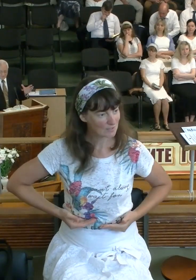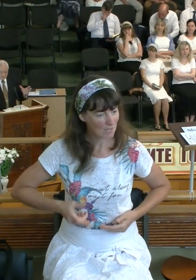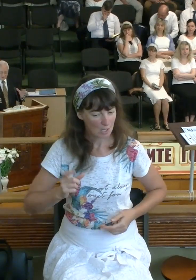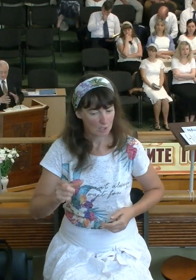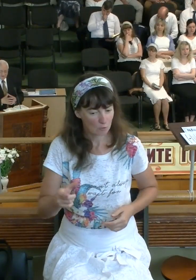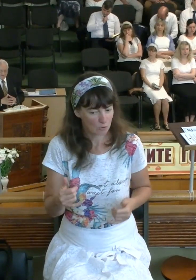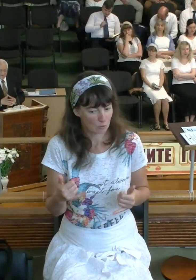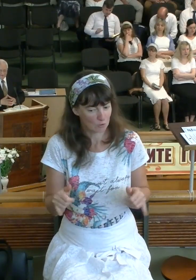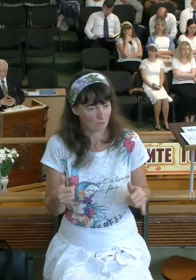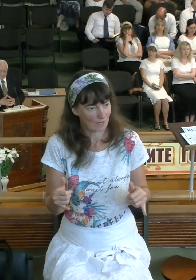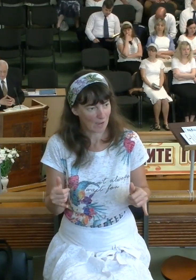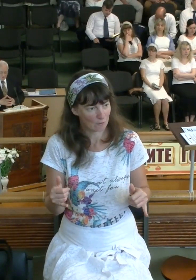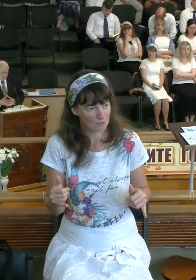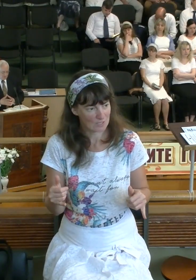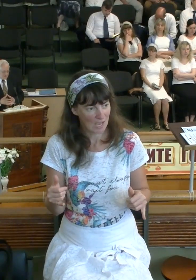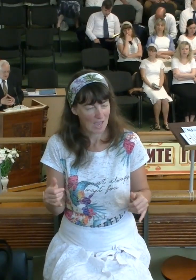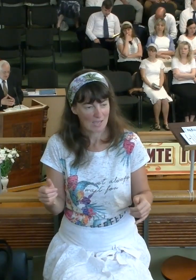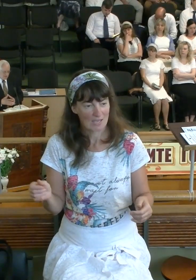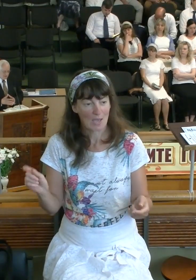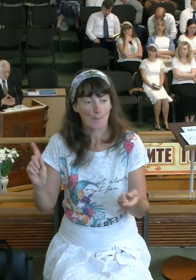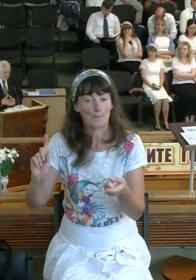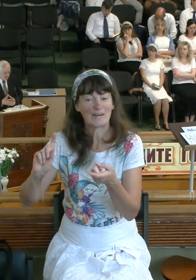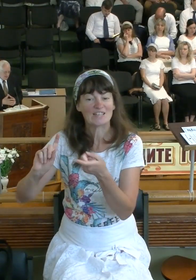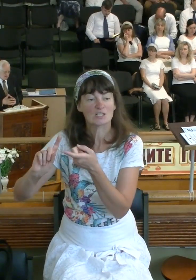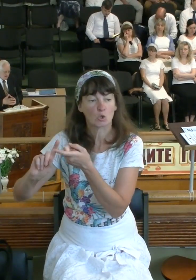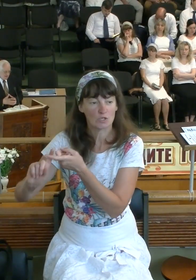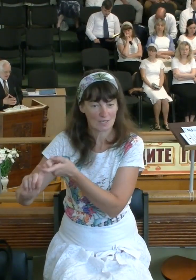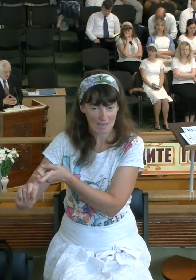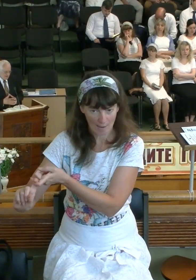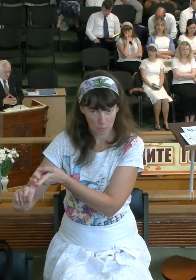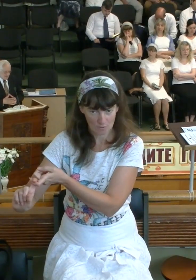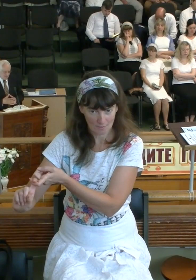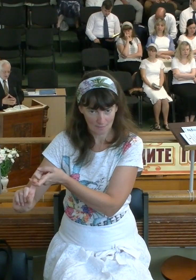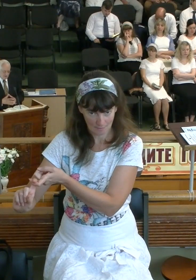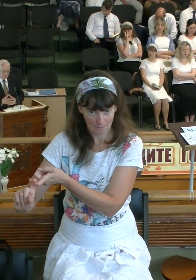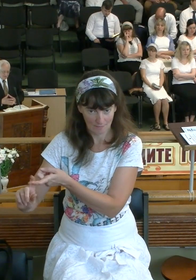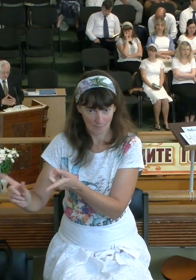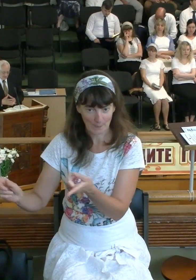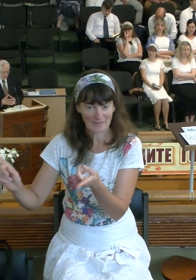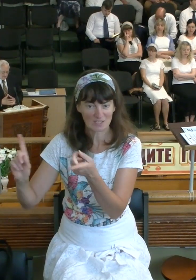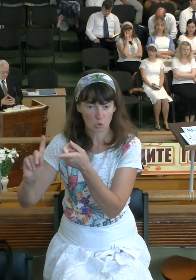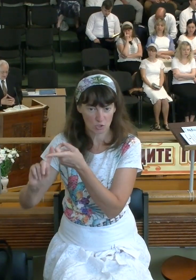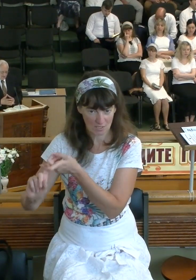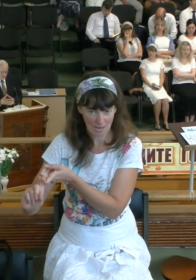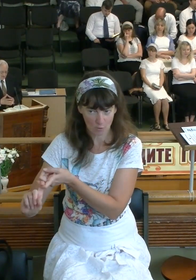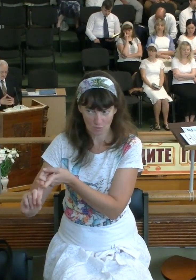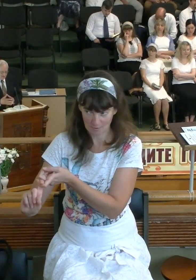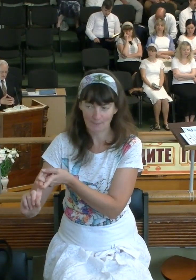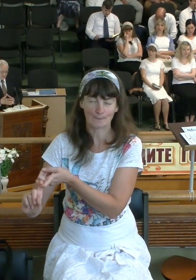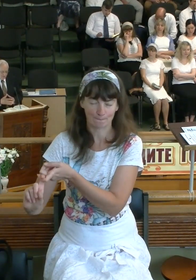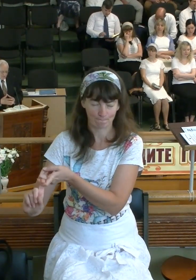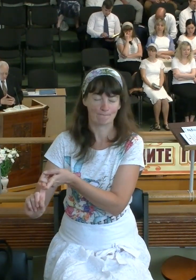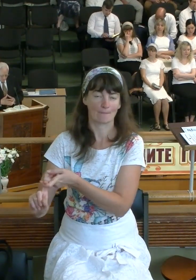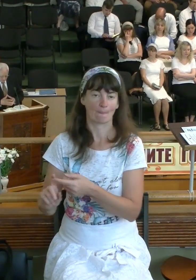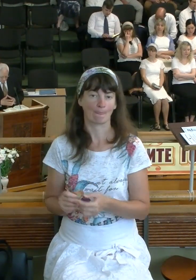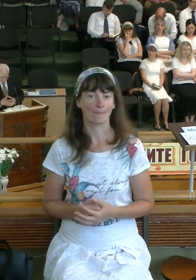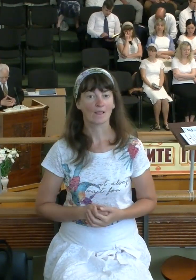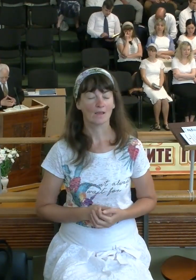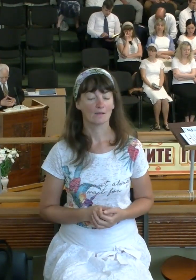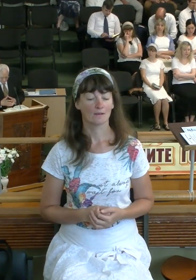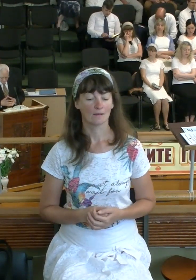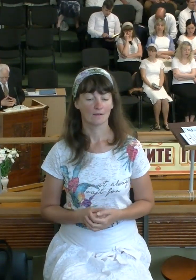они привлекли новой жизни своей других людей. И в